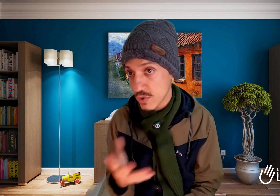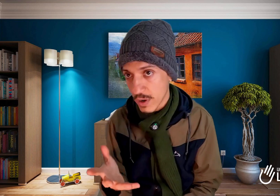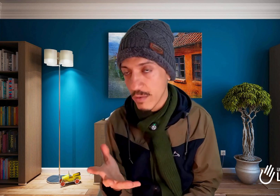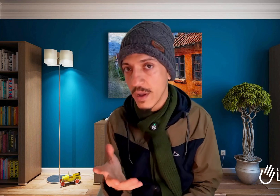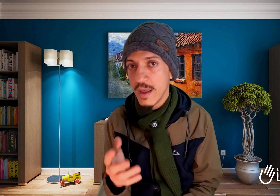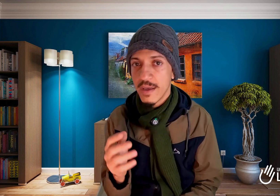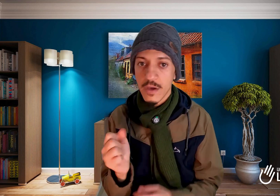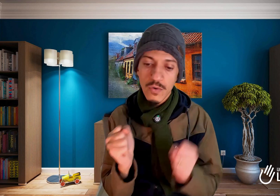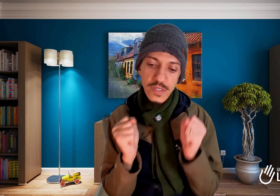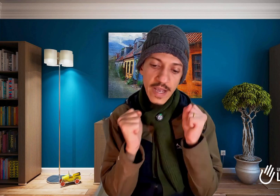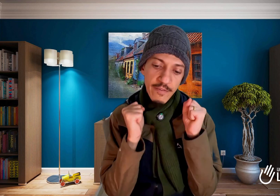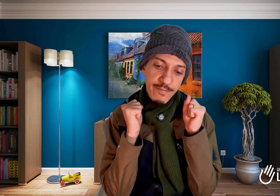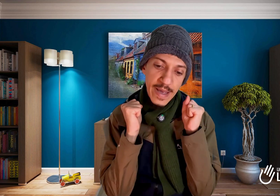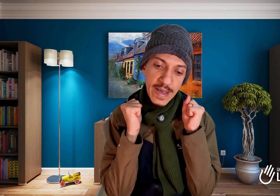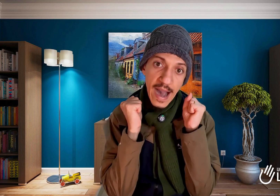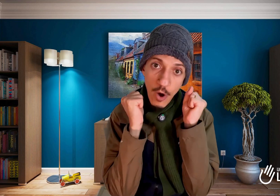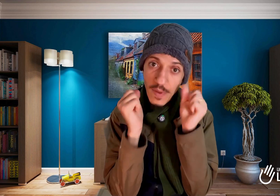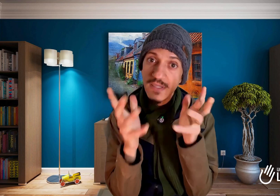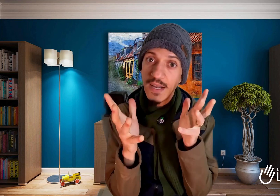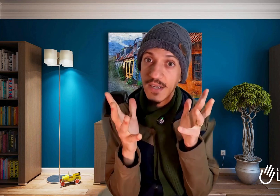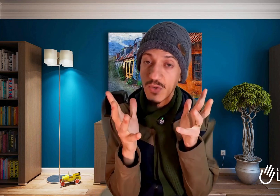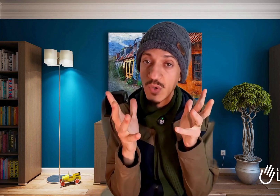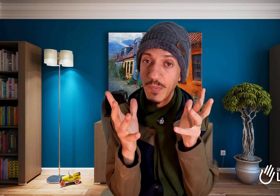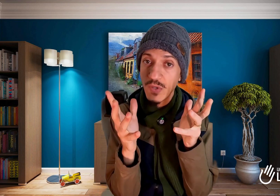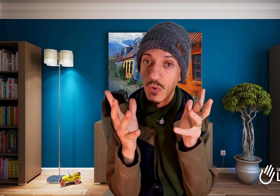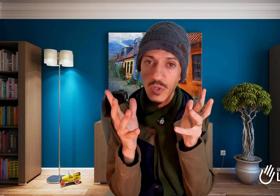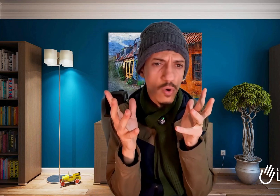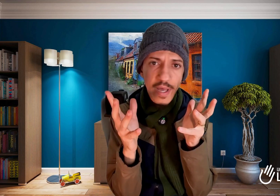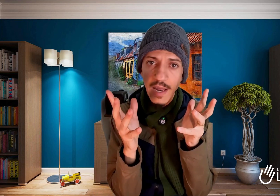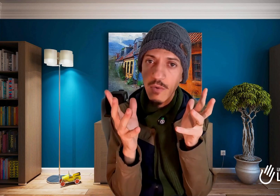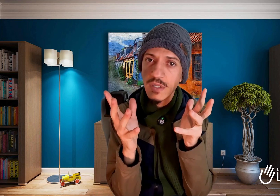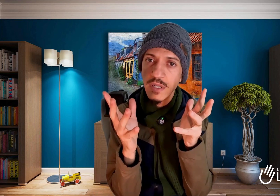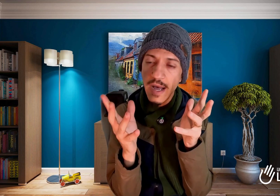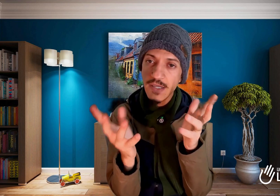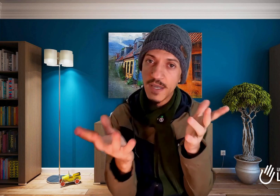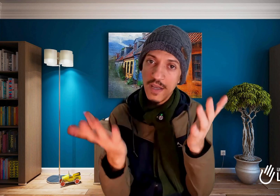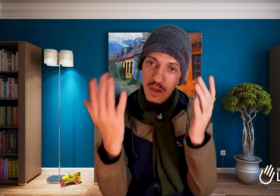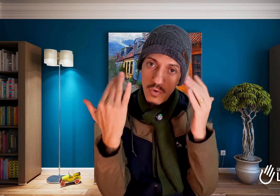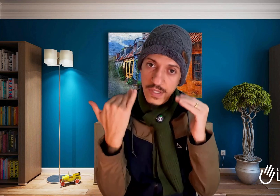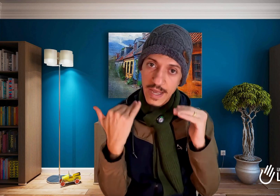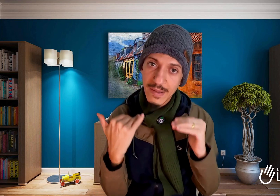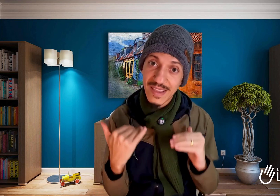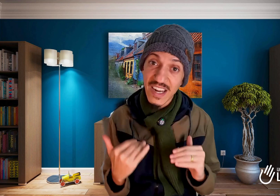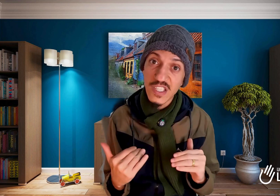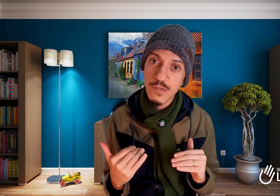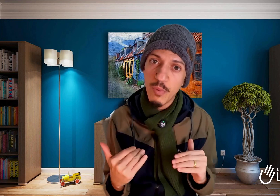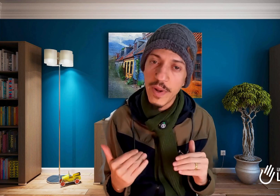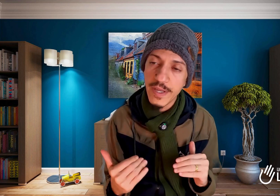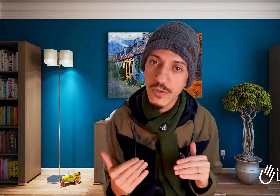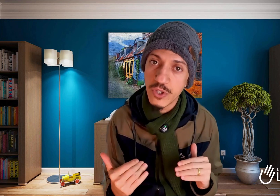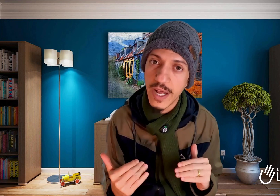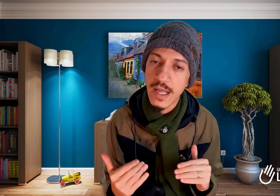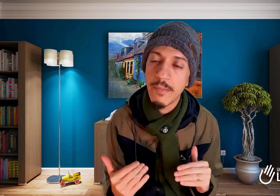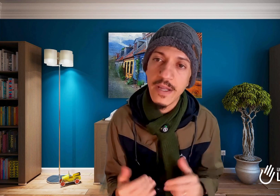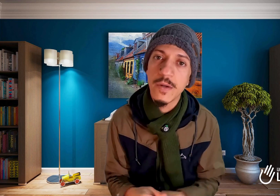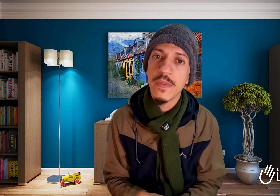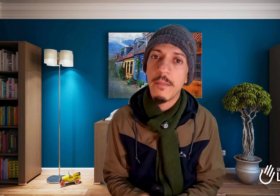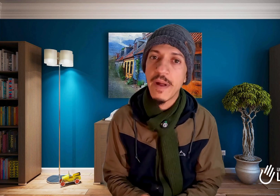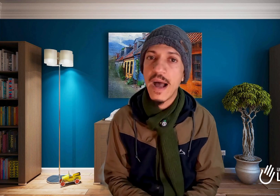funcionam, que conseguem pegar uma sinalização de uma pessoa de qualquer língua de sinais e conseguem transpor isso diretamente para a